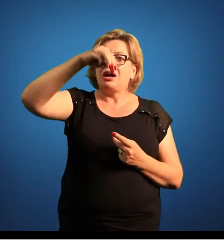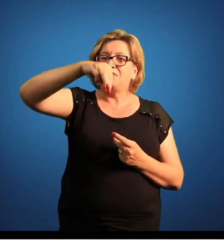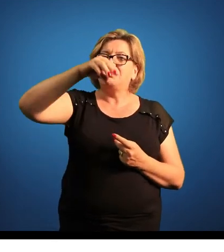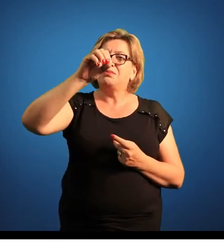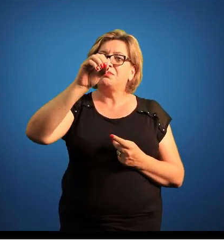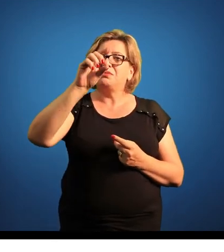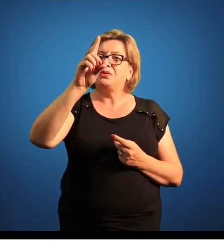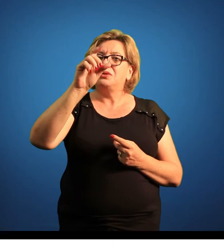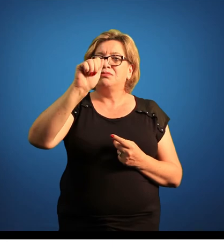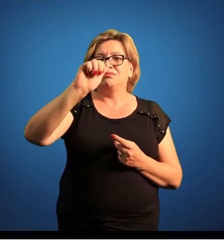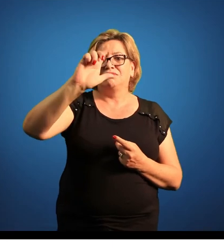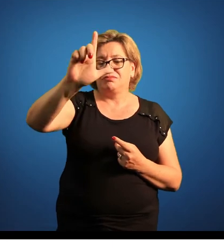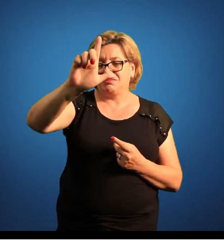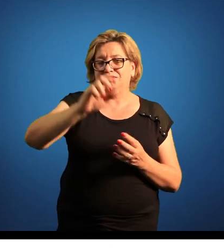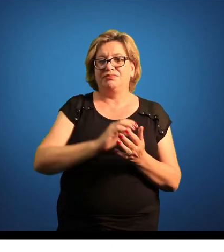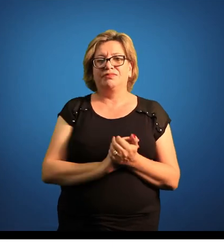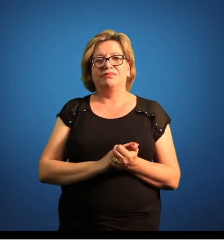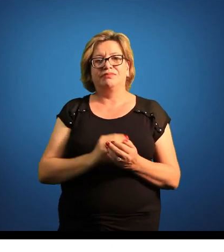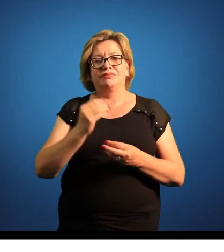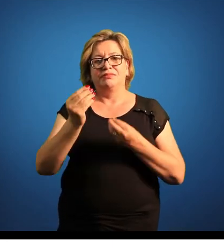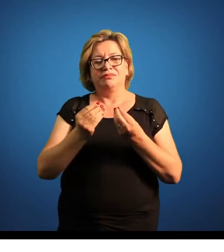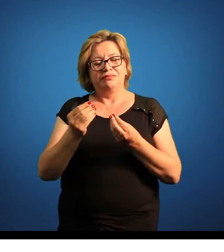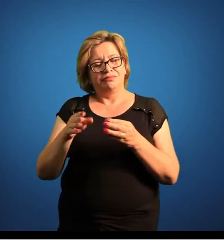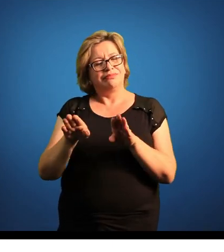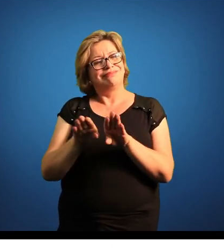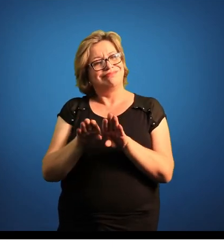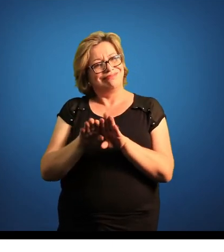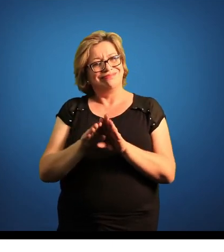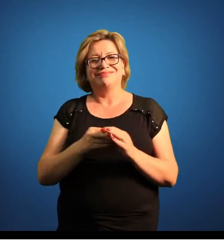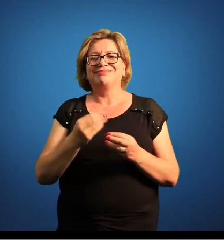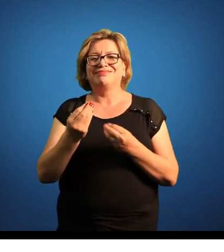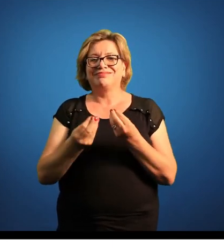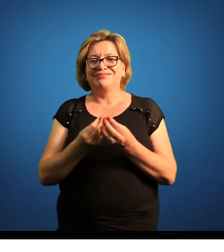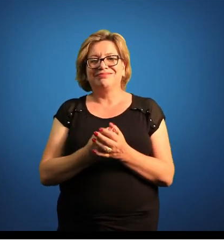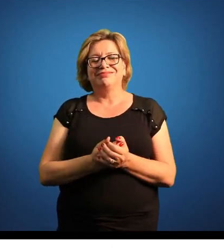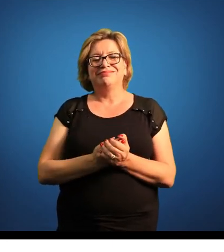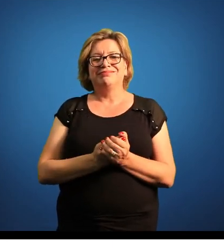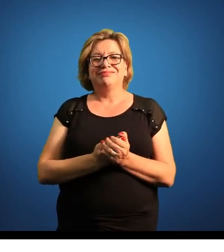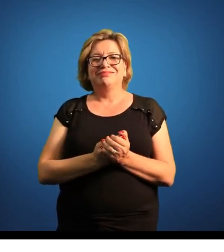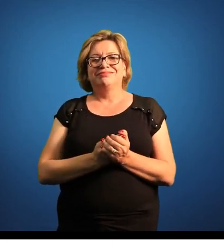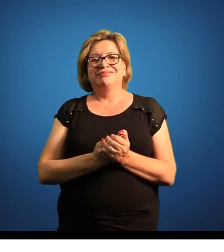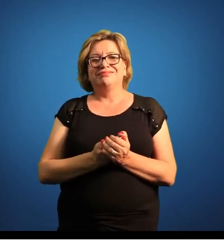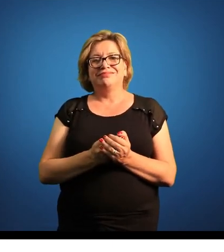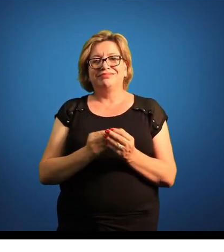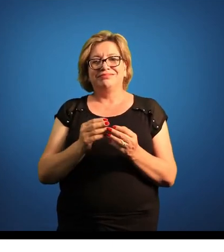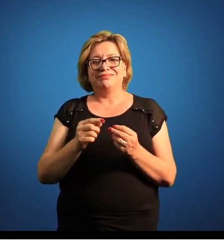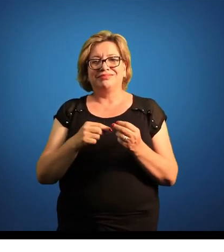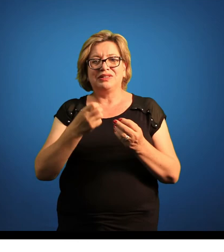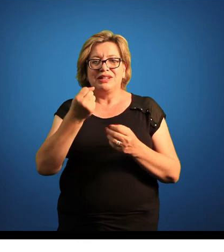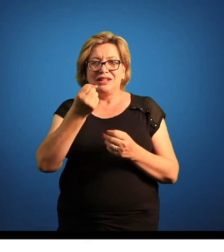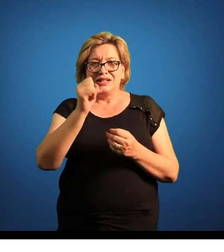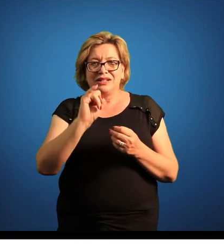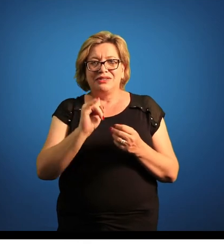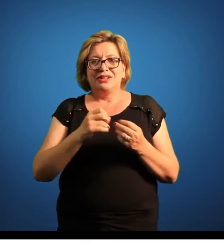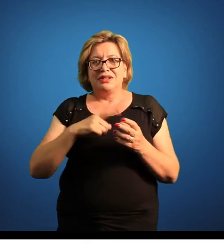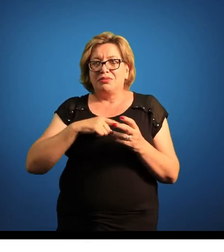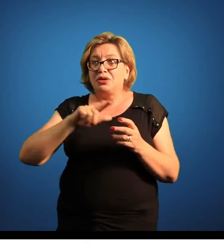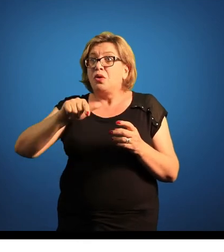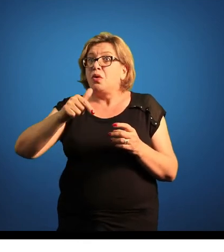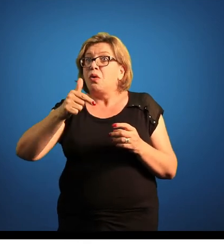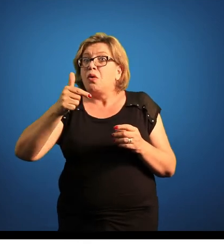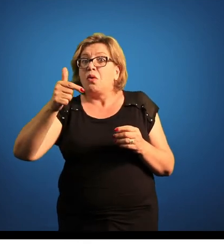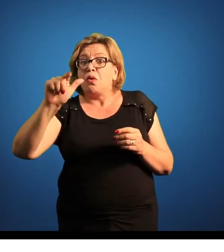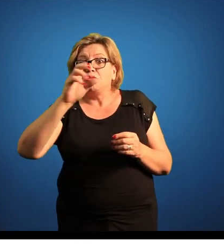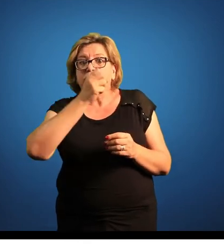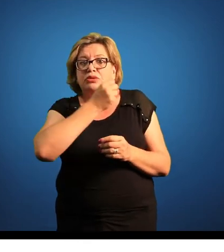conjunto também não tem moda. Então, ele também é amodal. É. Se você incluísse qualquer outro